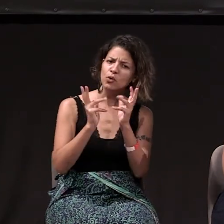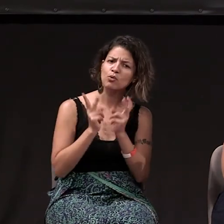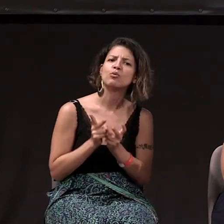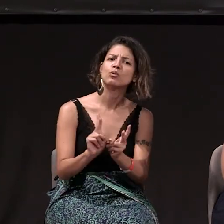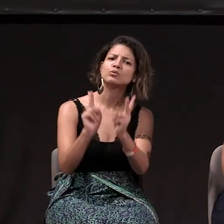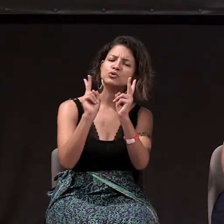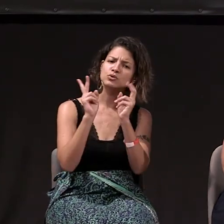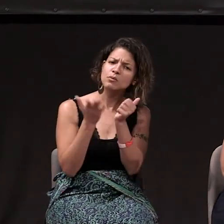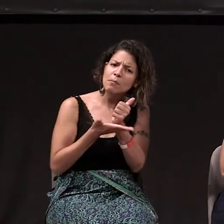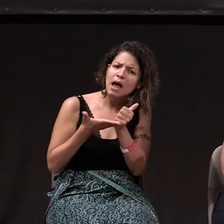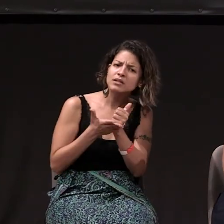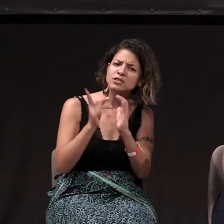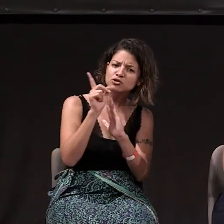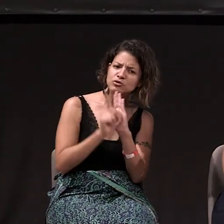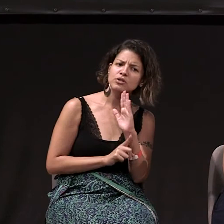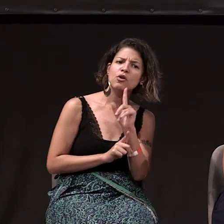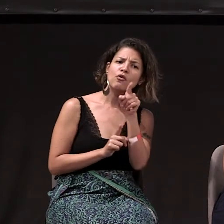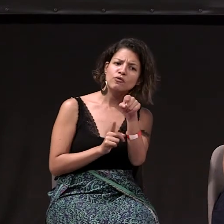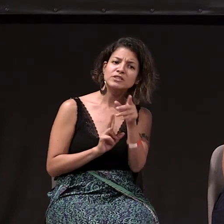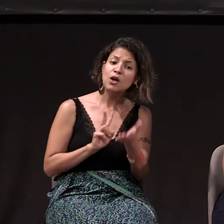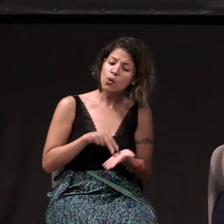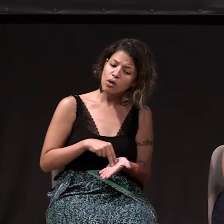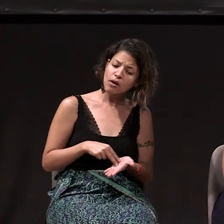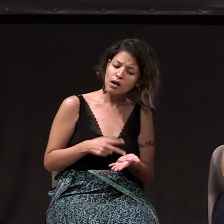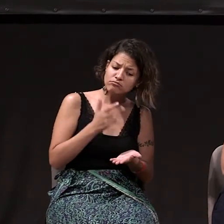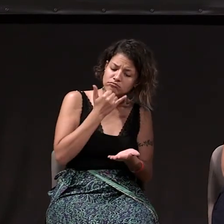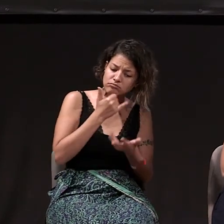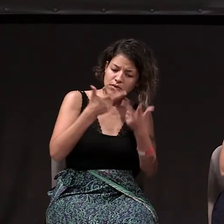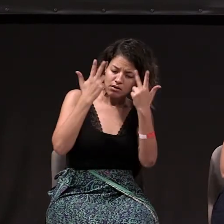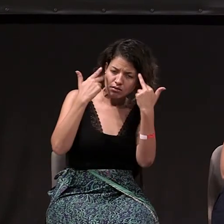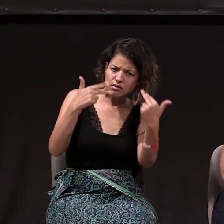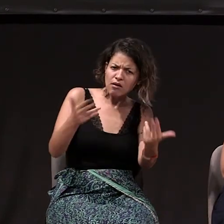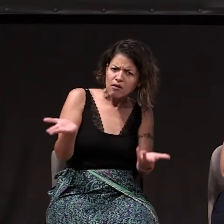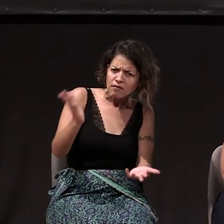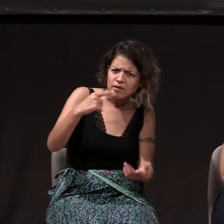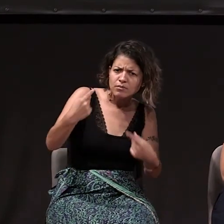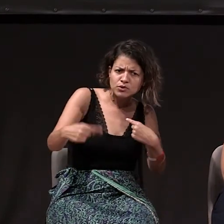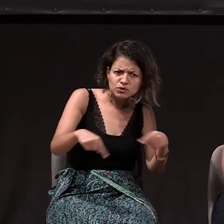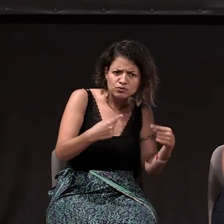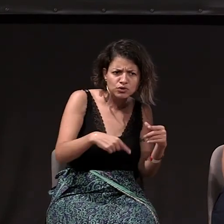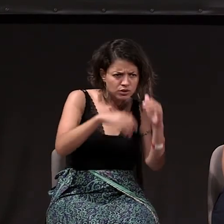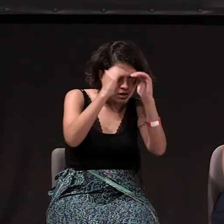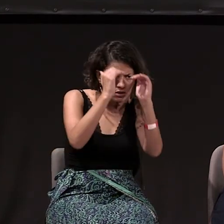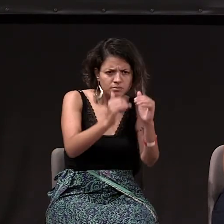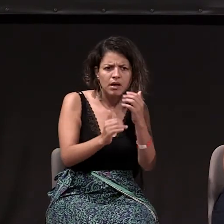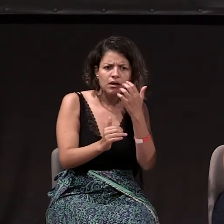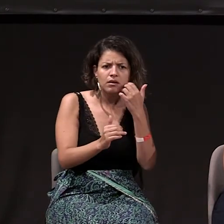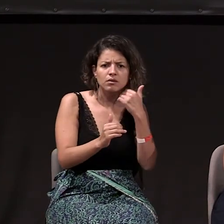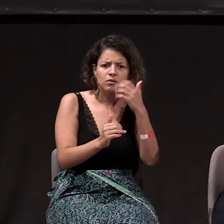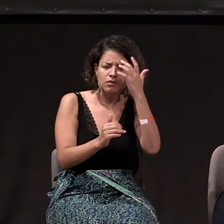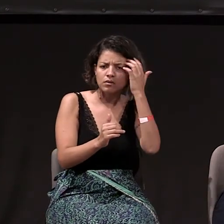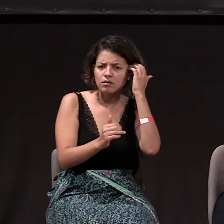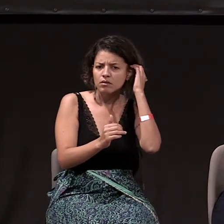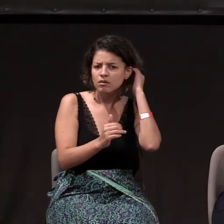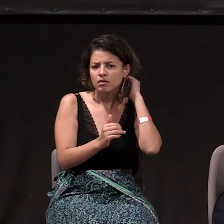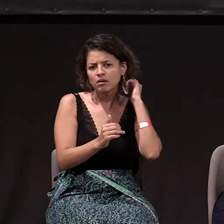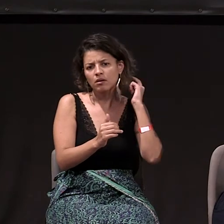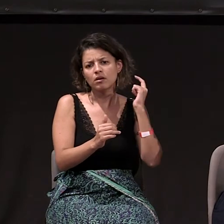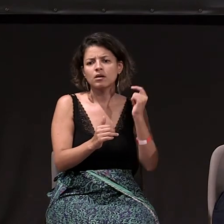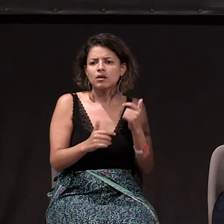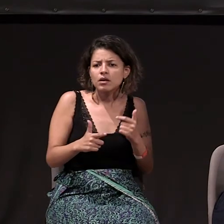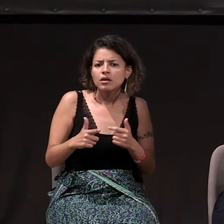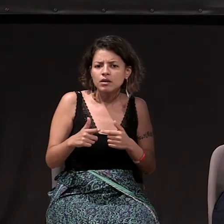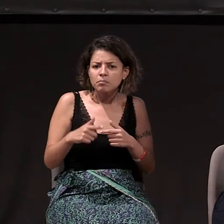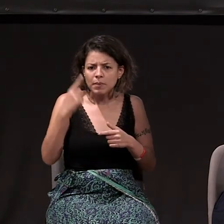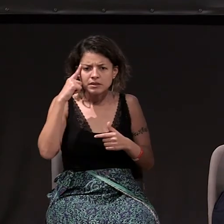nisso, nos direitos. Só de você se colocar nesse lugar de naturalidade, de não, vamos discutir isso com respeito, e a partir desse olhar